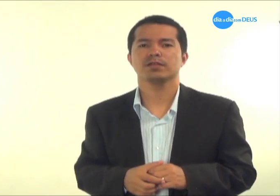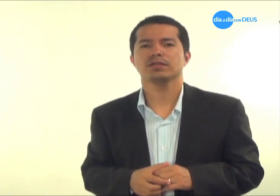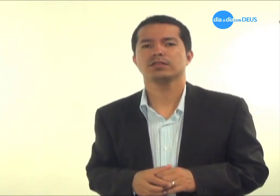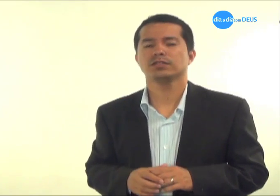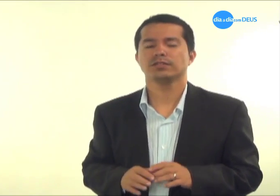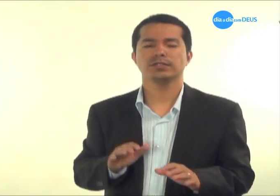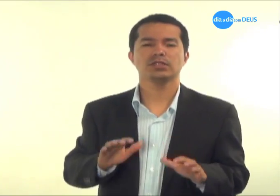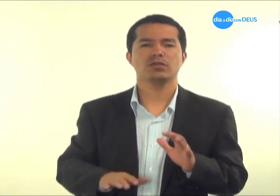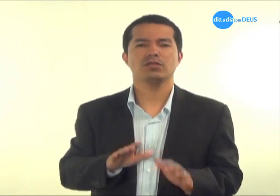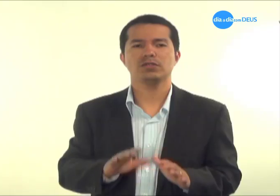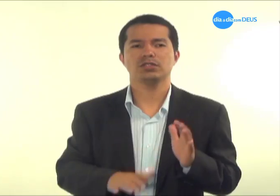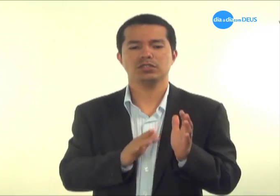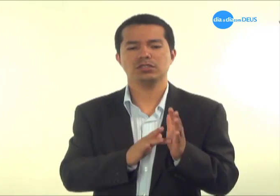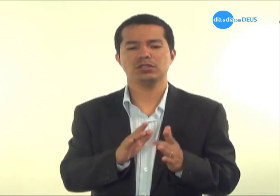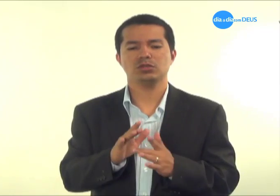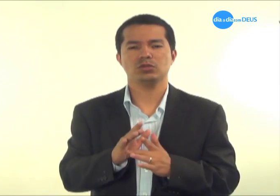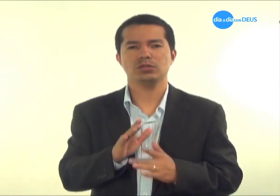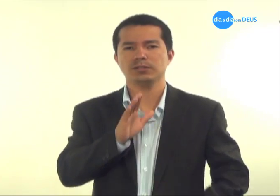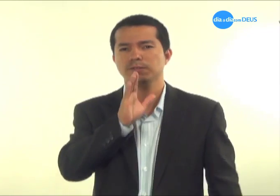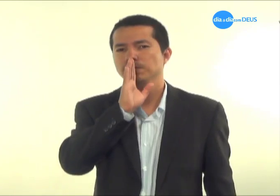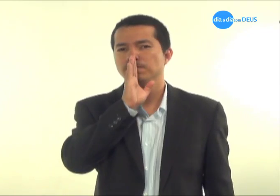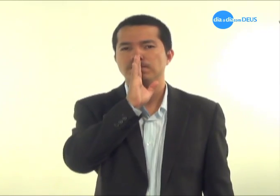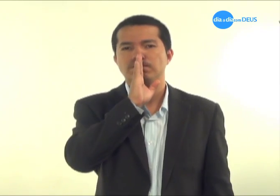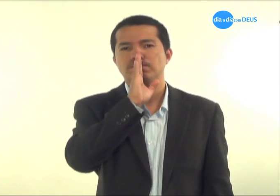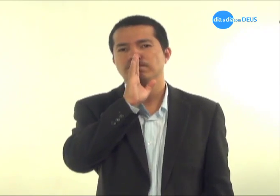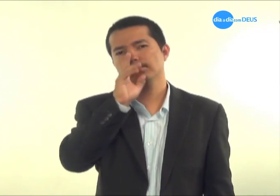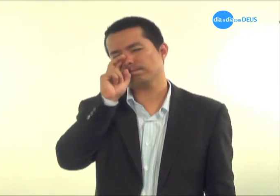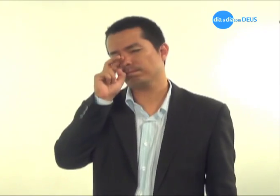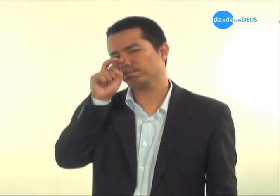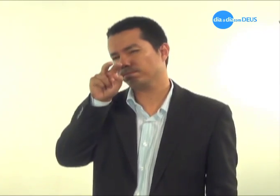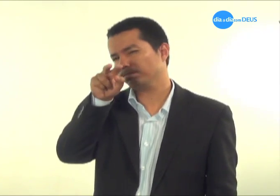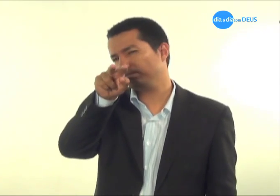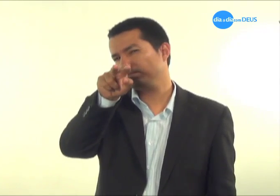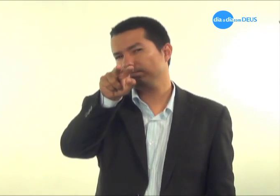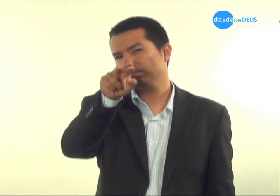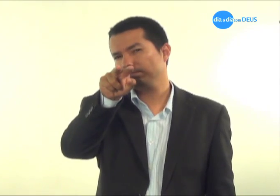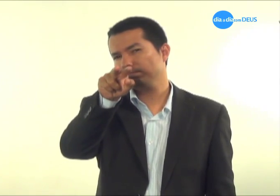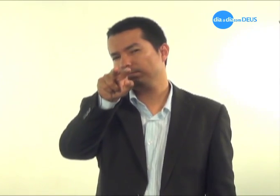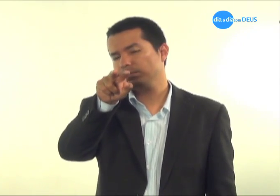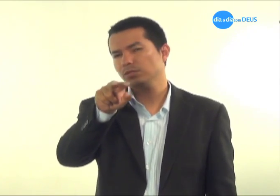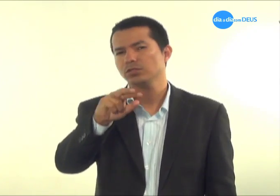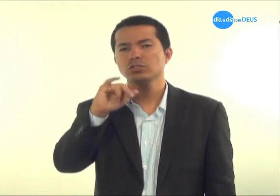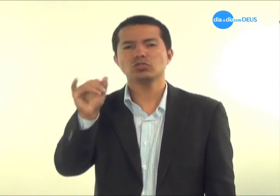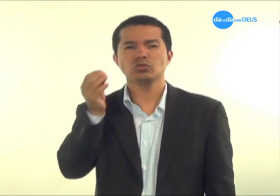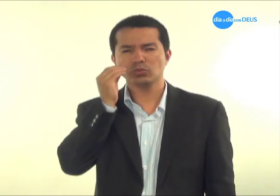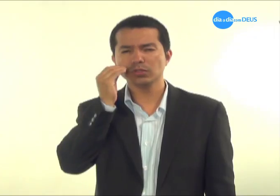Eu acho que nessa hora Jesus fez um silêncio, olhou bem nos olhos de Judas, porque Judas e Jesus